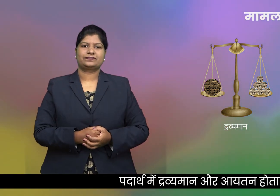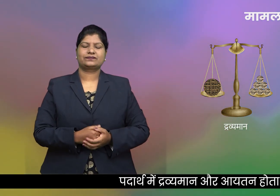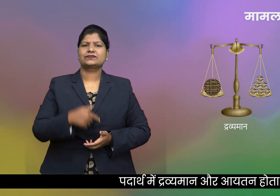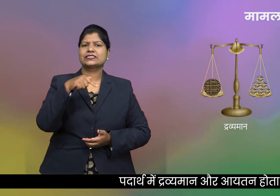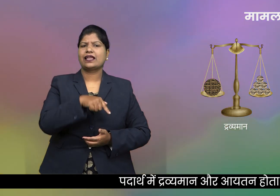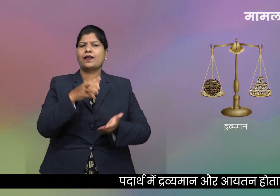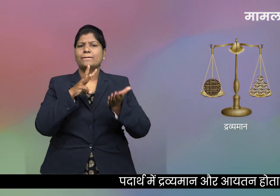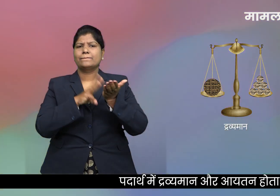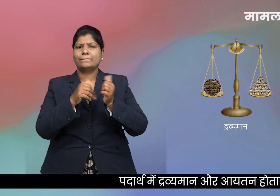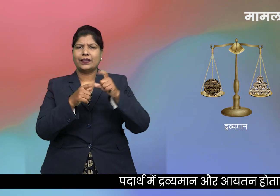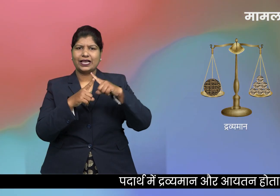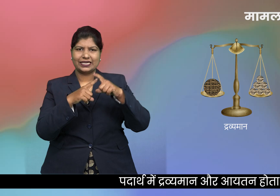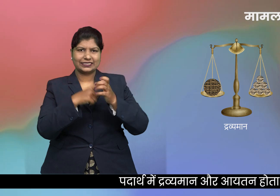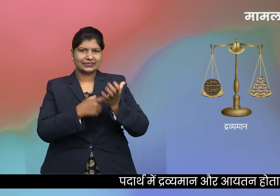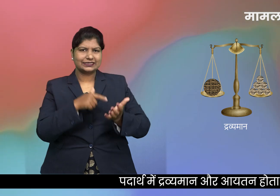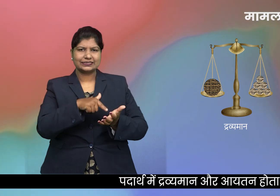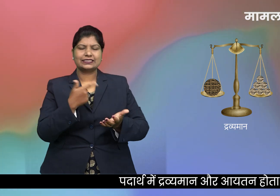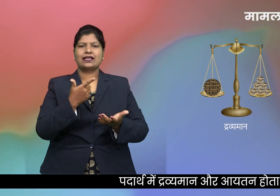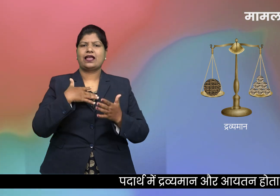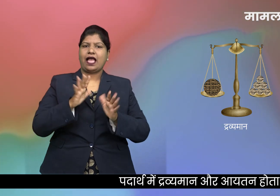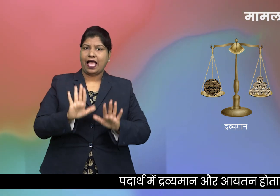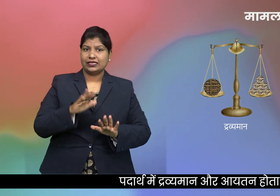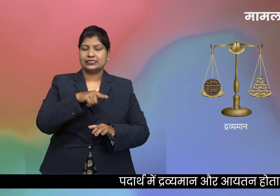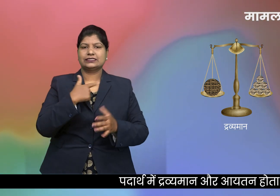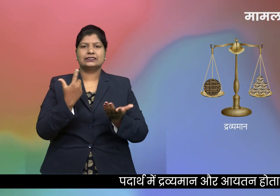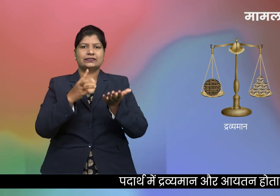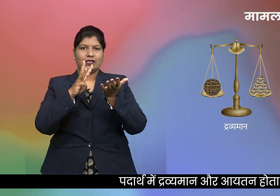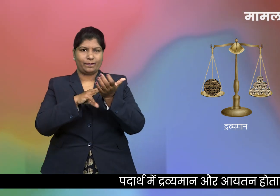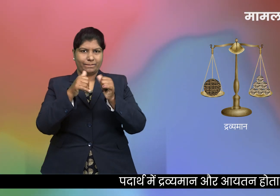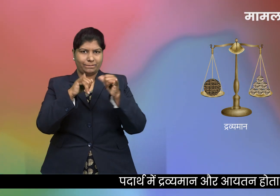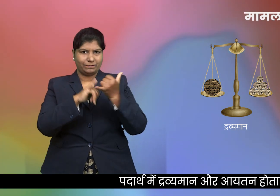पदार्थ में द्रव्यमान और आयतन होता है।